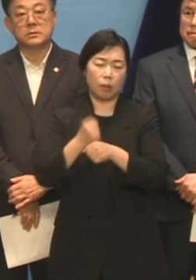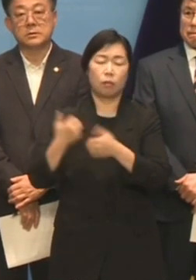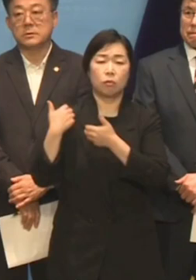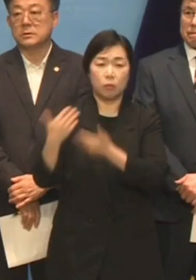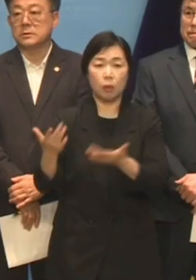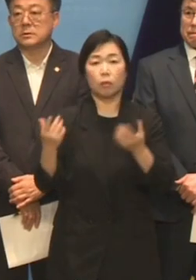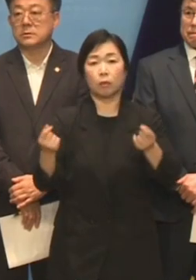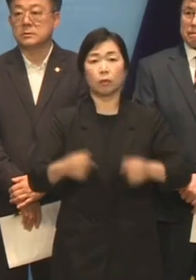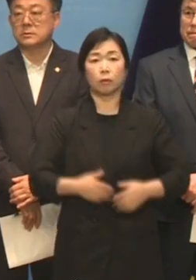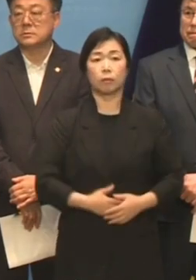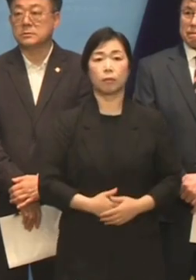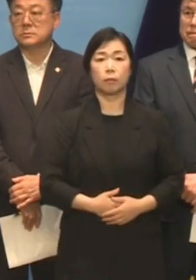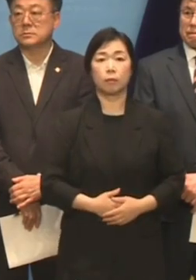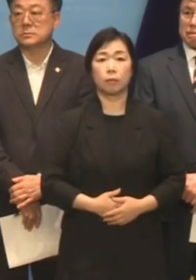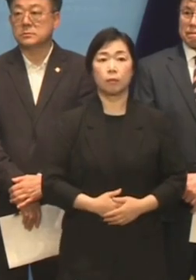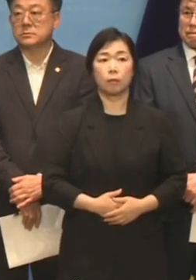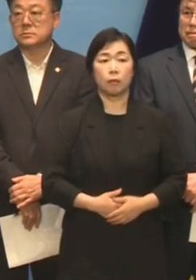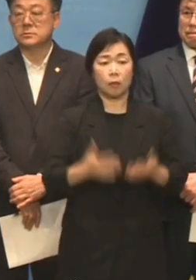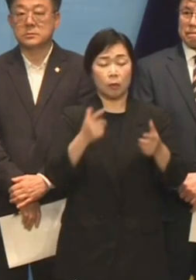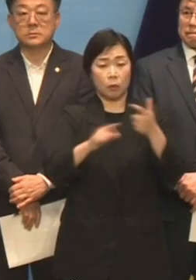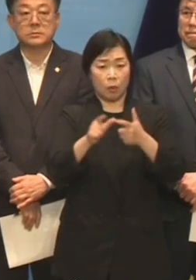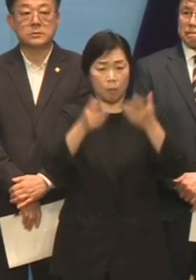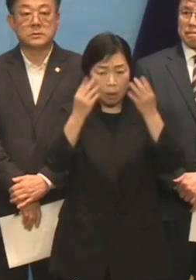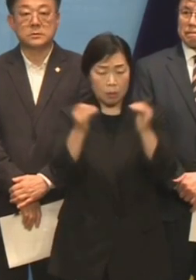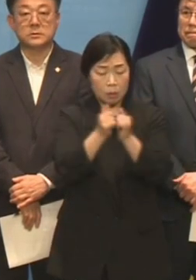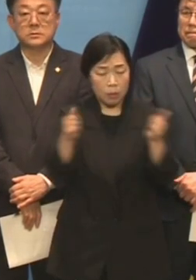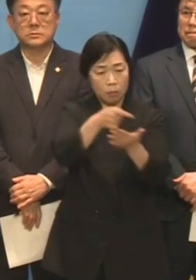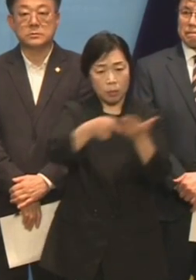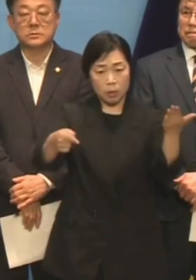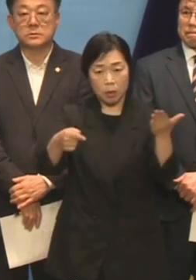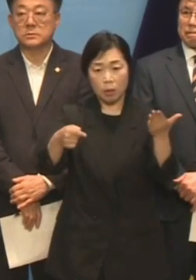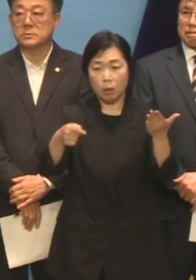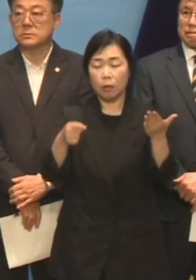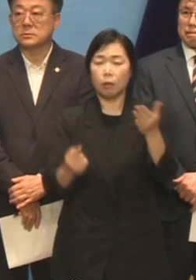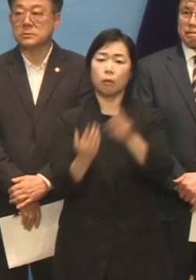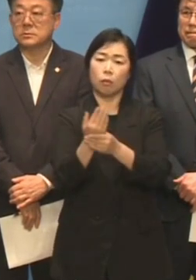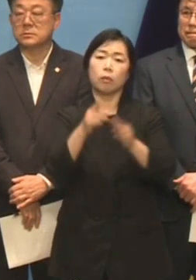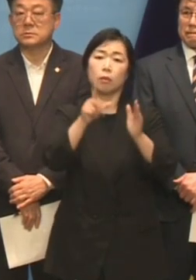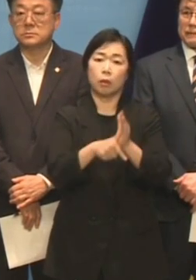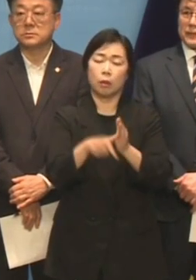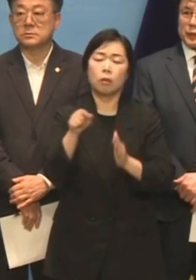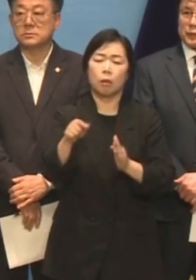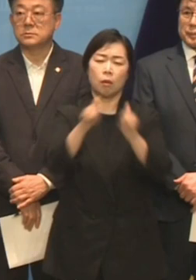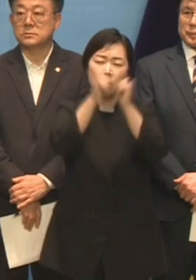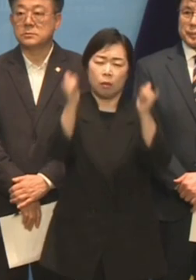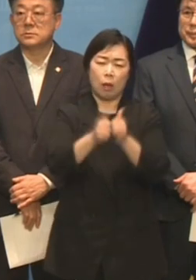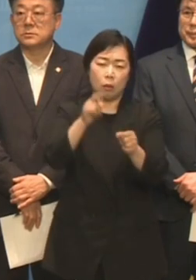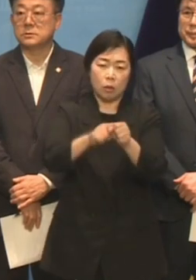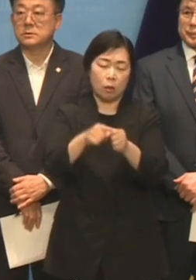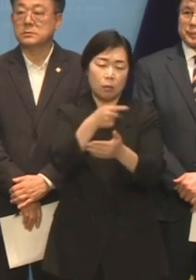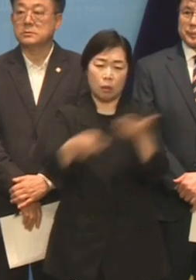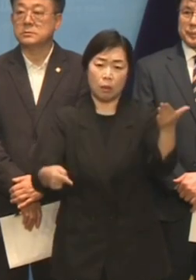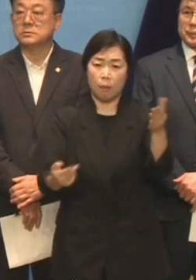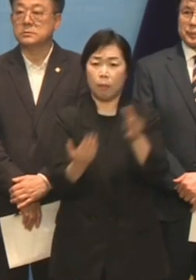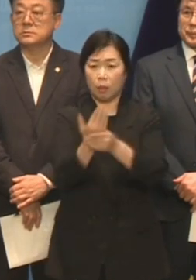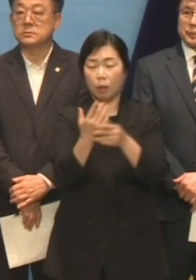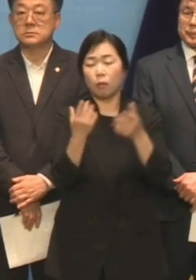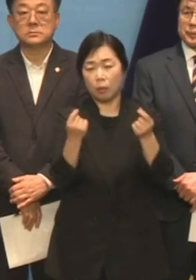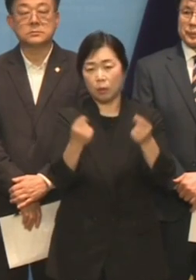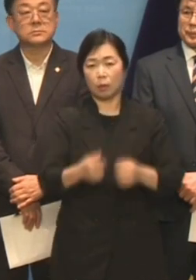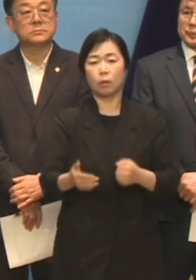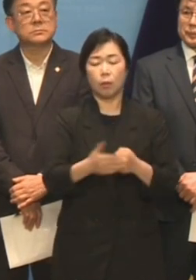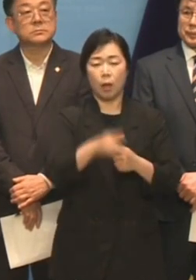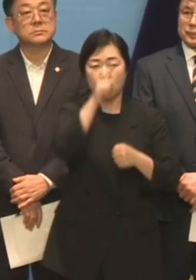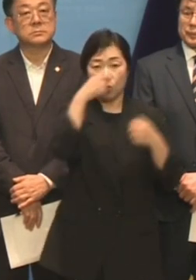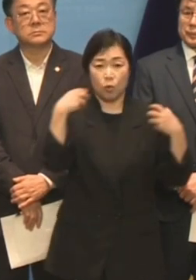만들고 있습니다. 더 이상 이렇게 많은 피해를 입은 사회적 참사에 대해서 정부가 이걸 피해갈 길은 없다라고